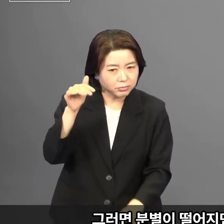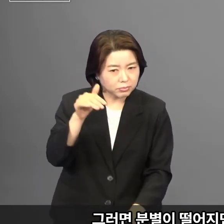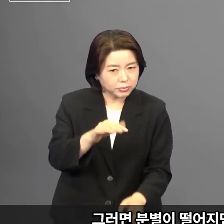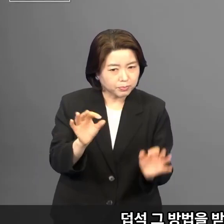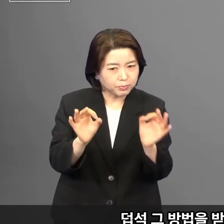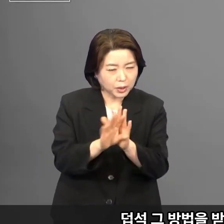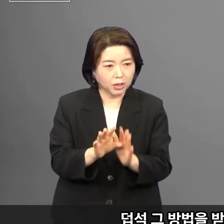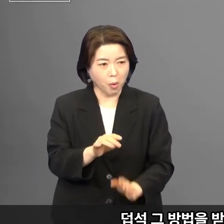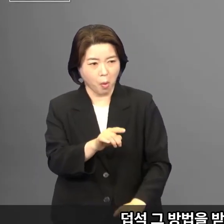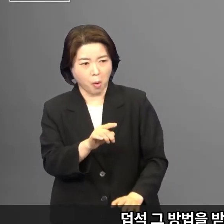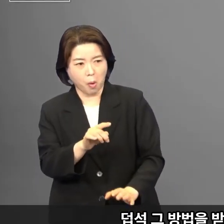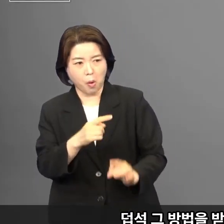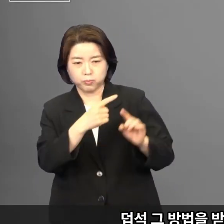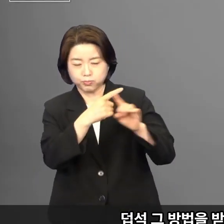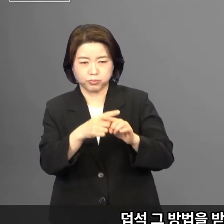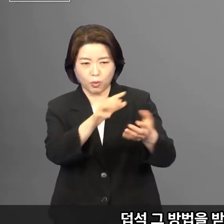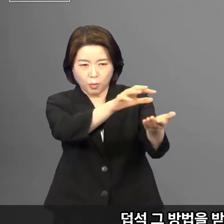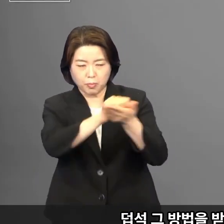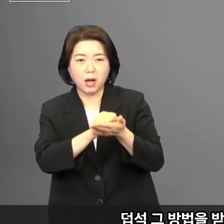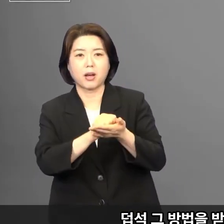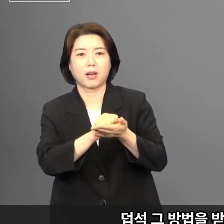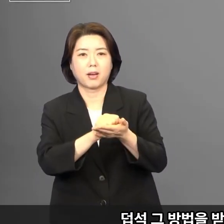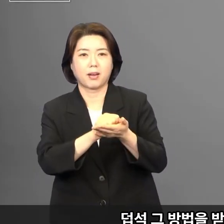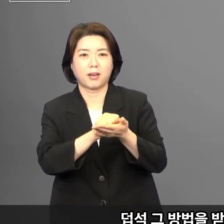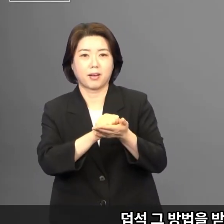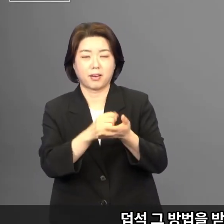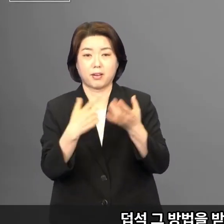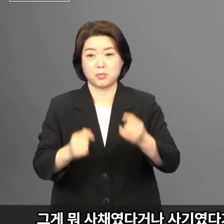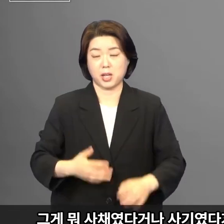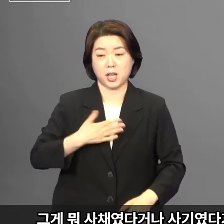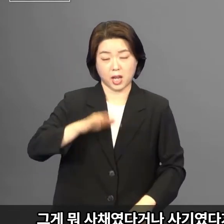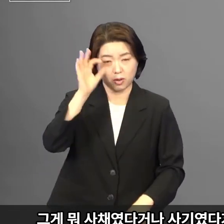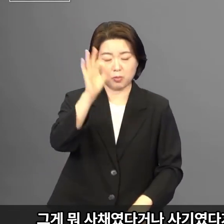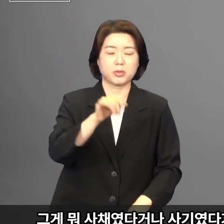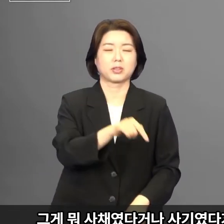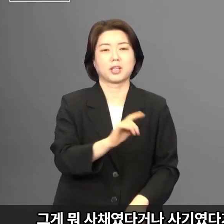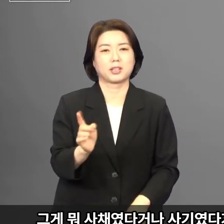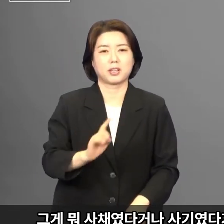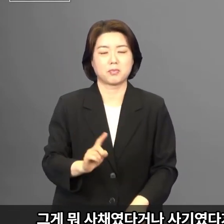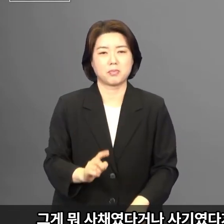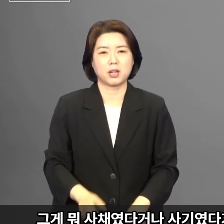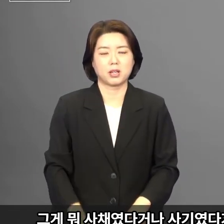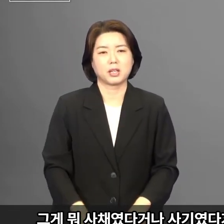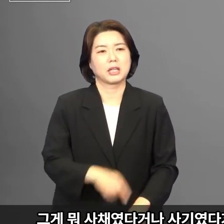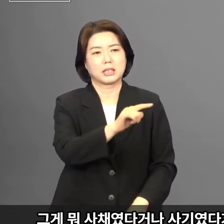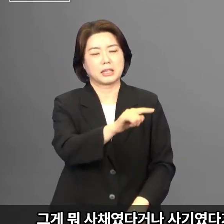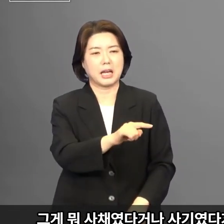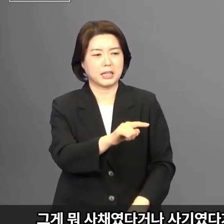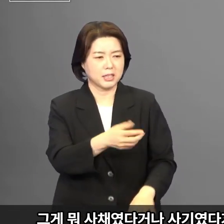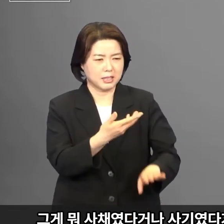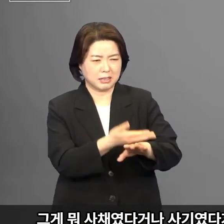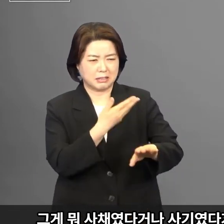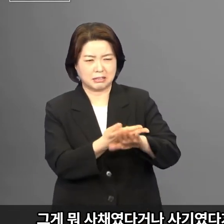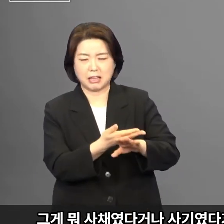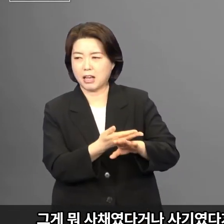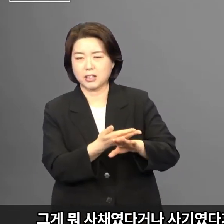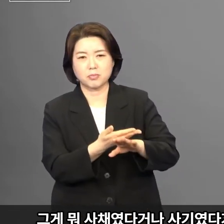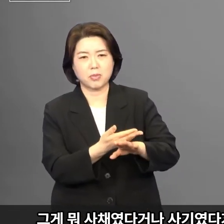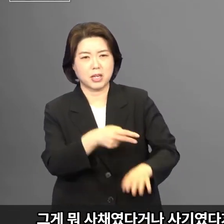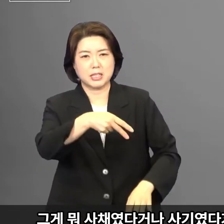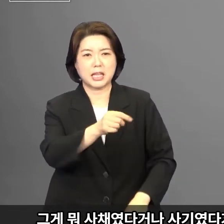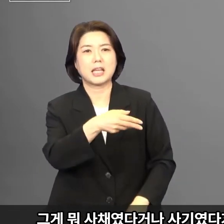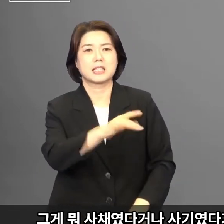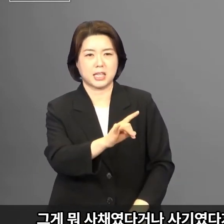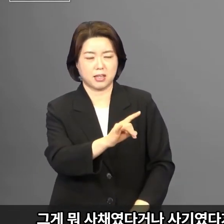하면 되겠지. 덥석 그 방법을 받아들이는데 알고 봤더니 그게 뭐 사채였다거나 사기였다거나 연관되어 있는